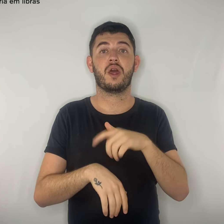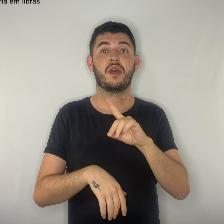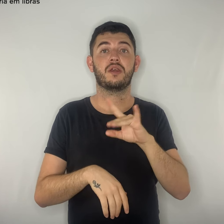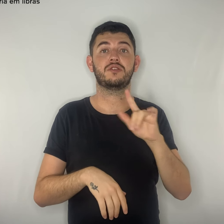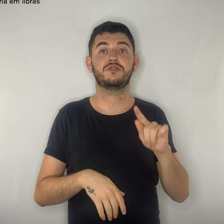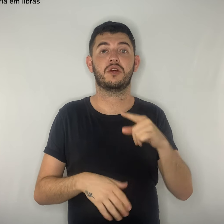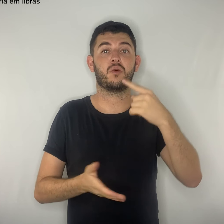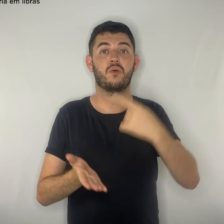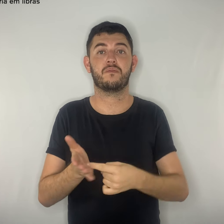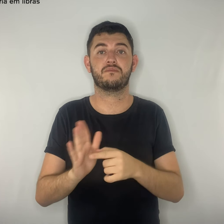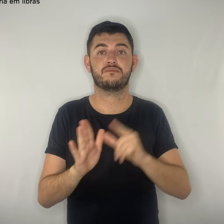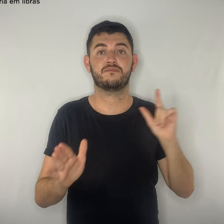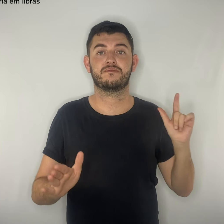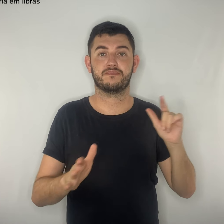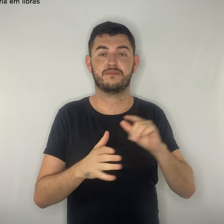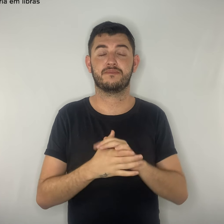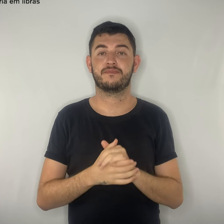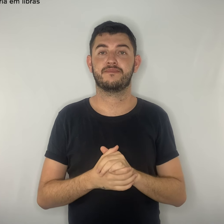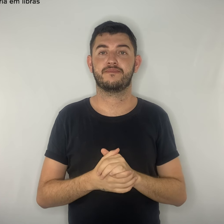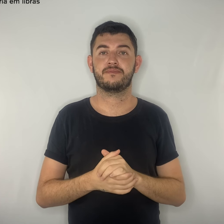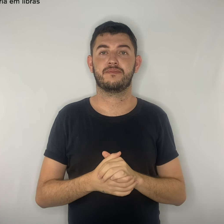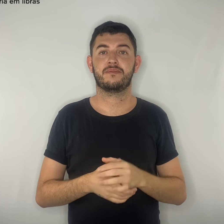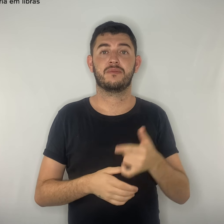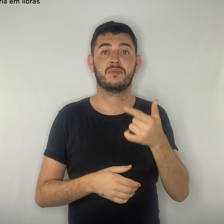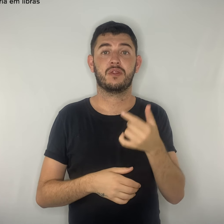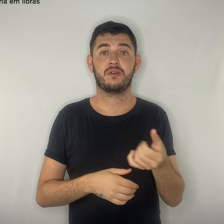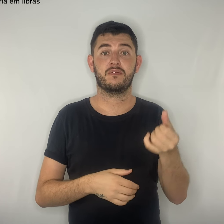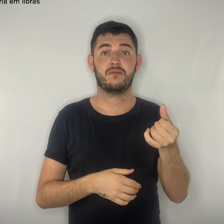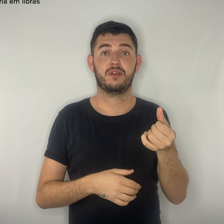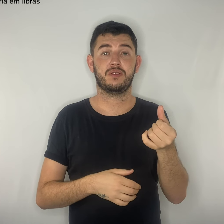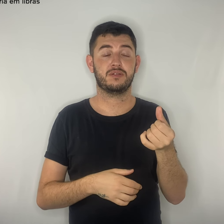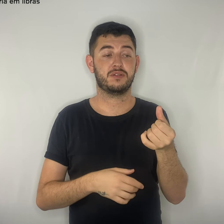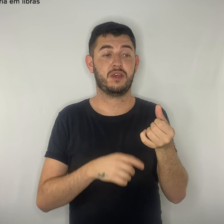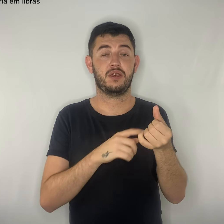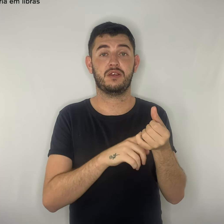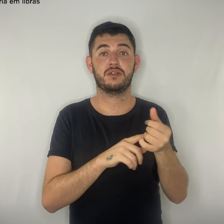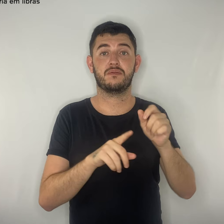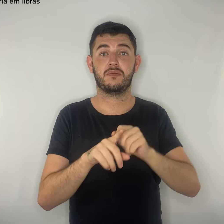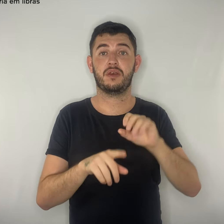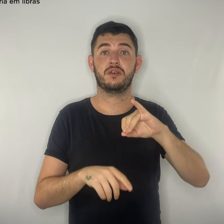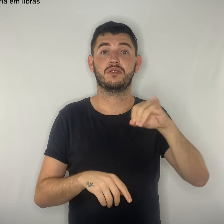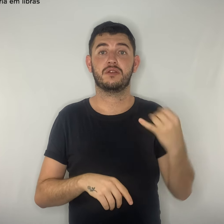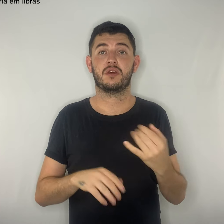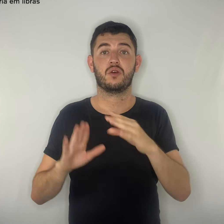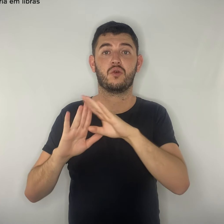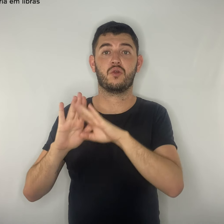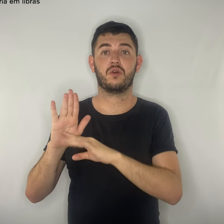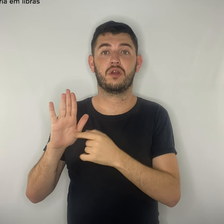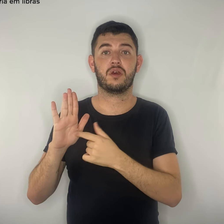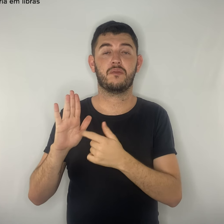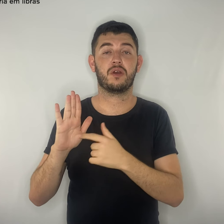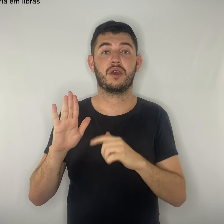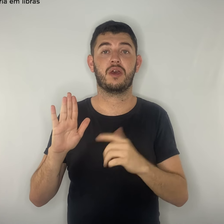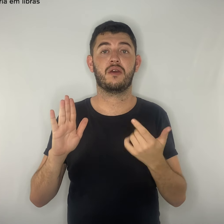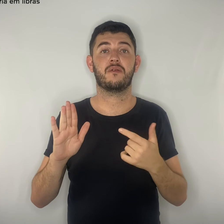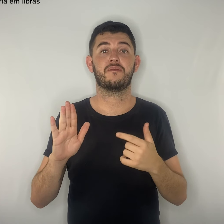marcados até 26/01 cronograma para bloqueio de carência a partir